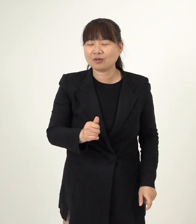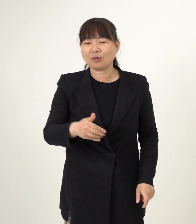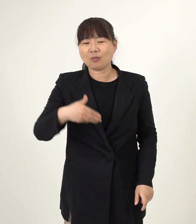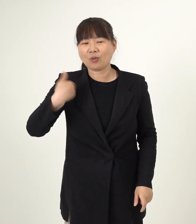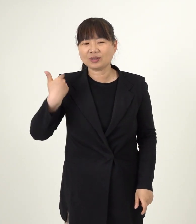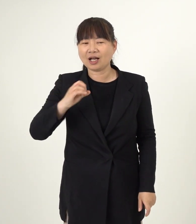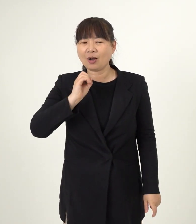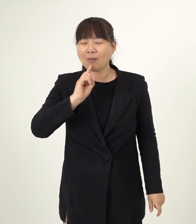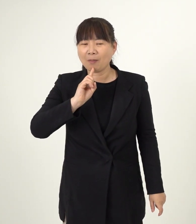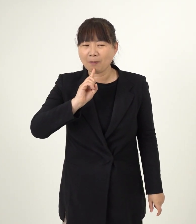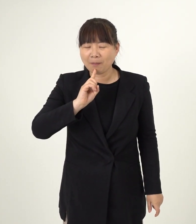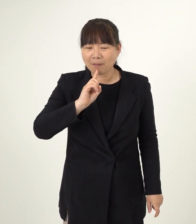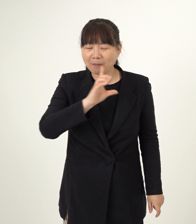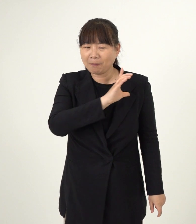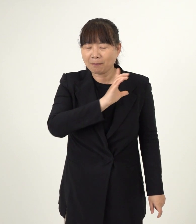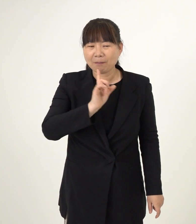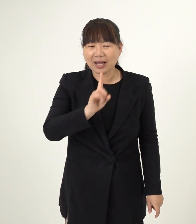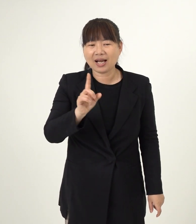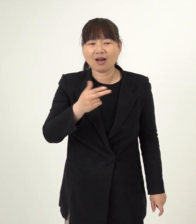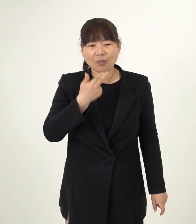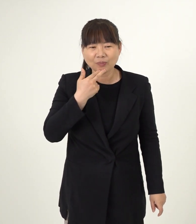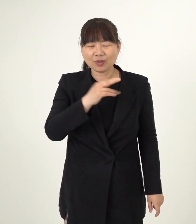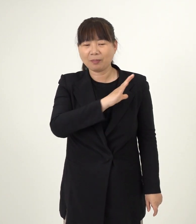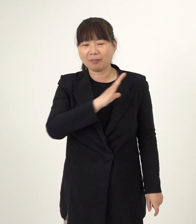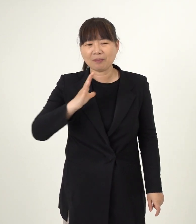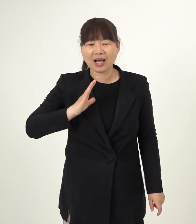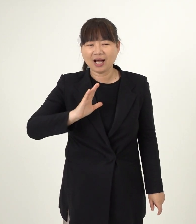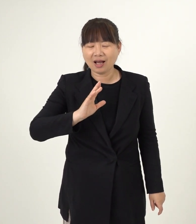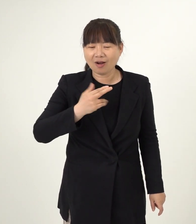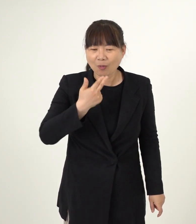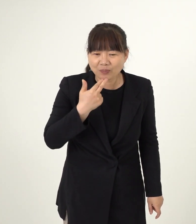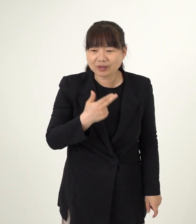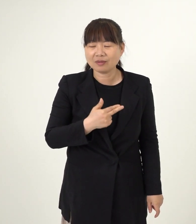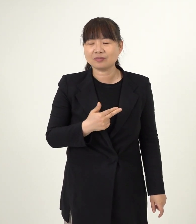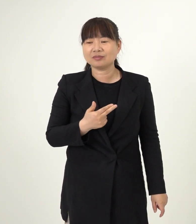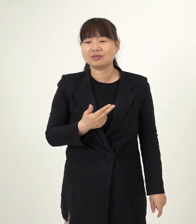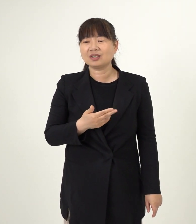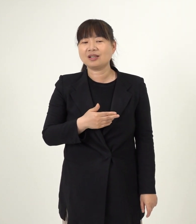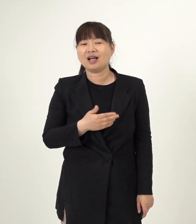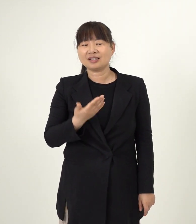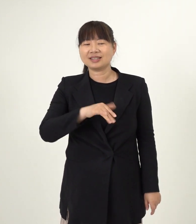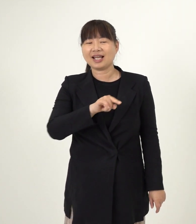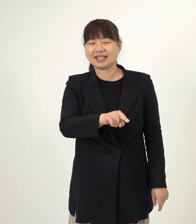이거 베드로가 강조했던 얘기예요. 근데 그걸 지금 누가 확인시켜 주냐면